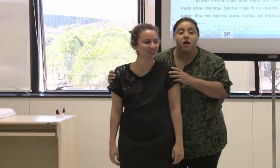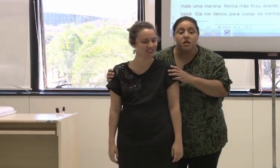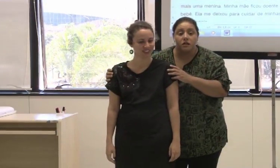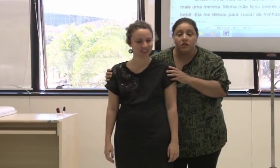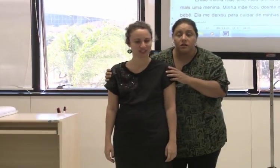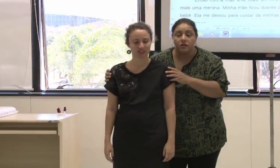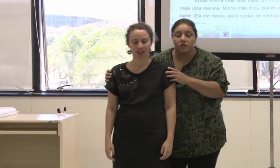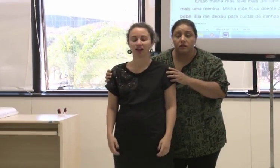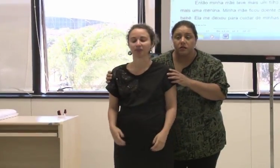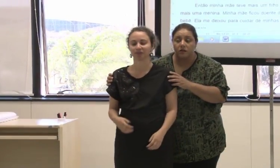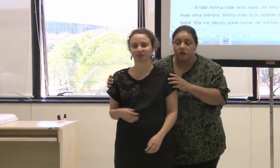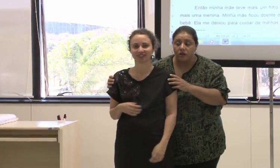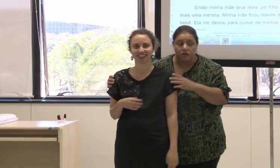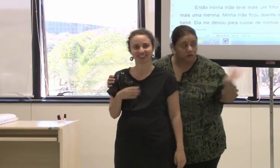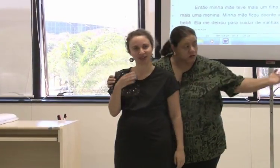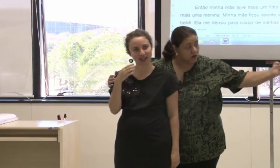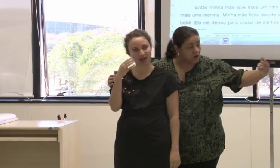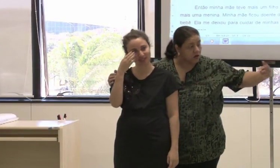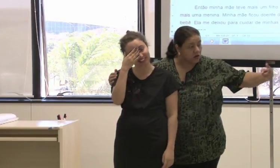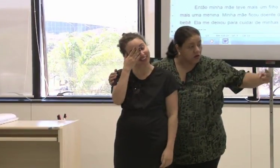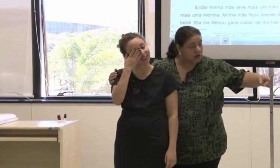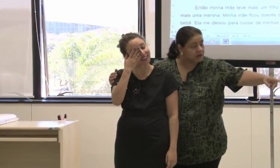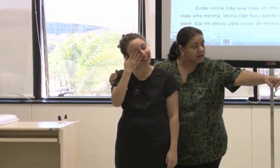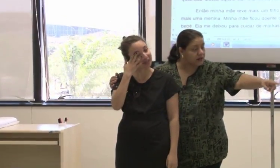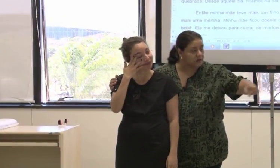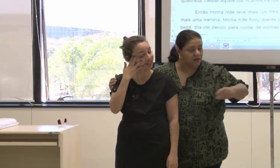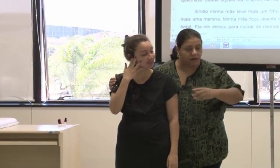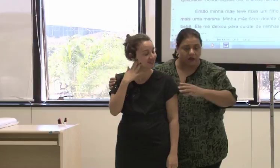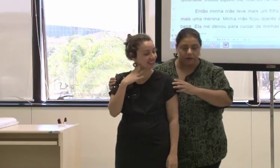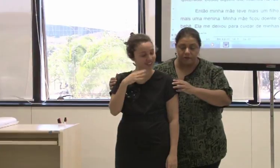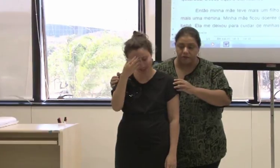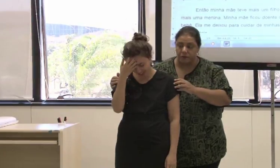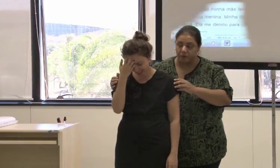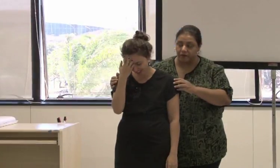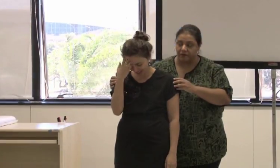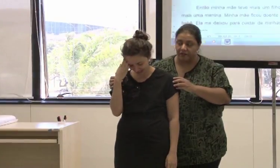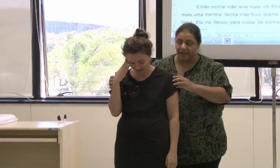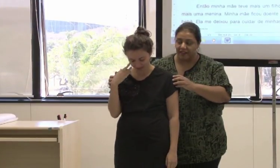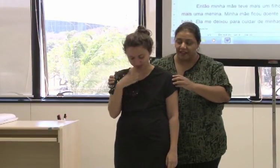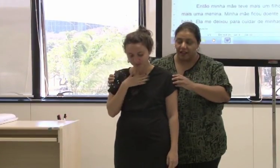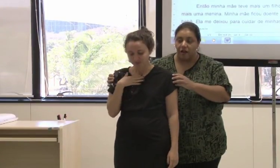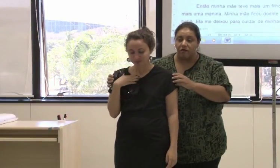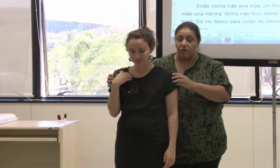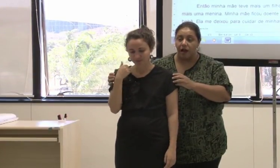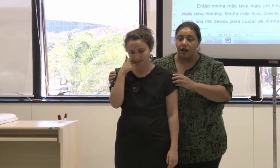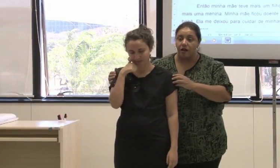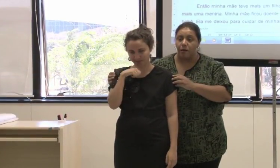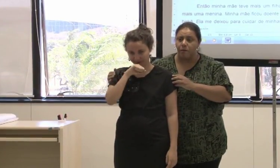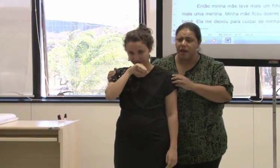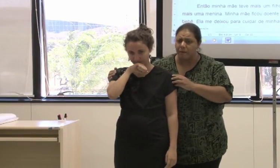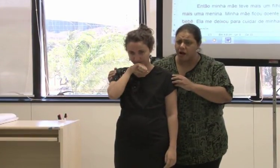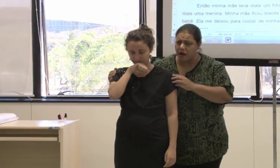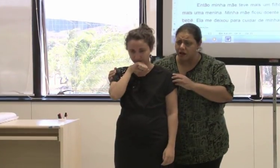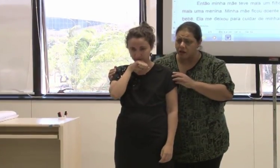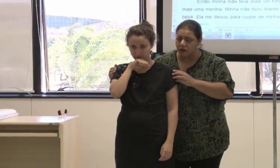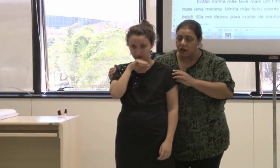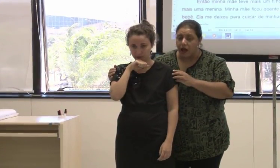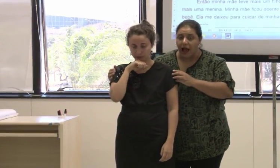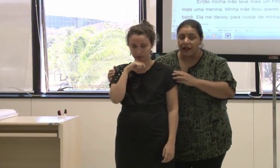mãe... Não, calma, deixa eu acordar. Senta ali pra você pera. ver, vai. Eu virei agora. Vamos lá? Minha mãe... Aqui,